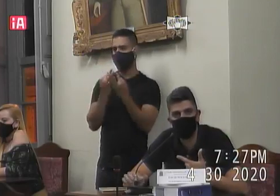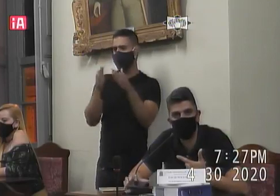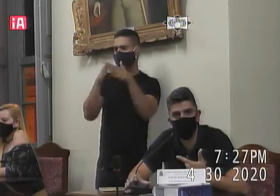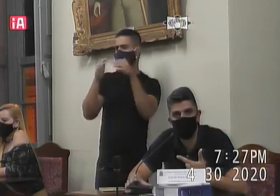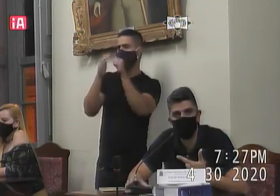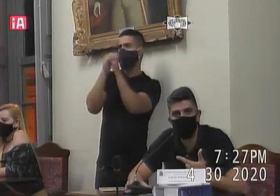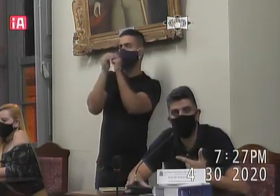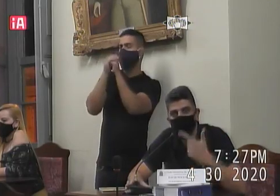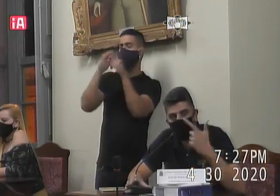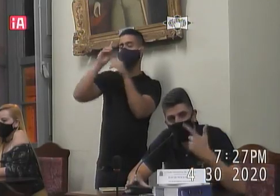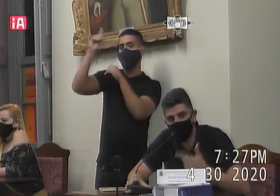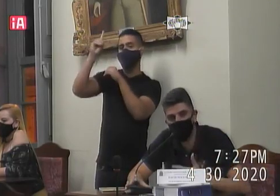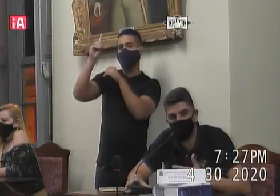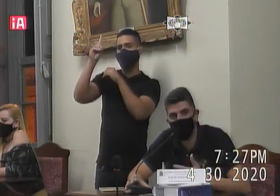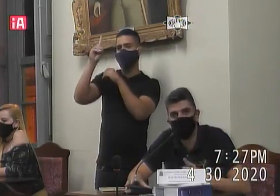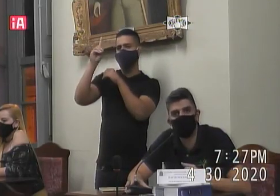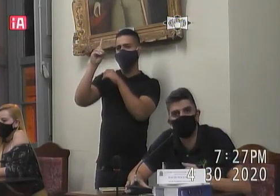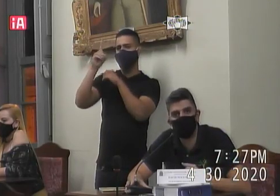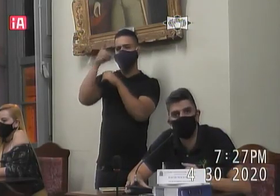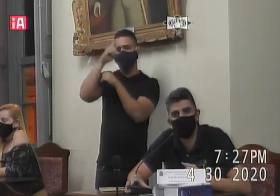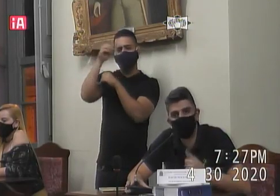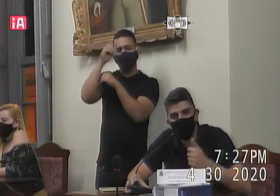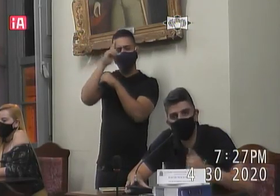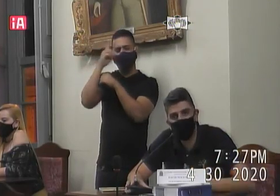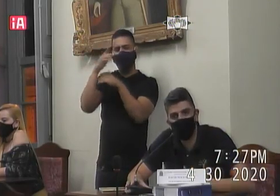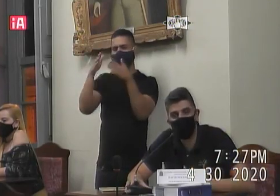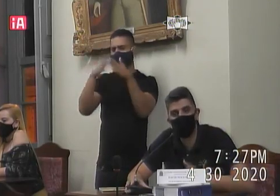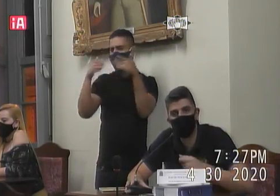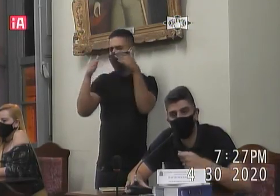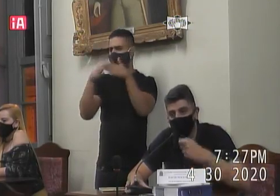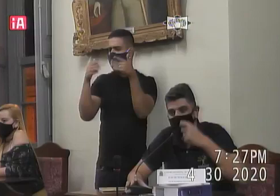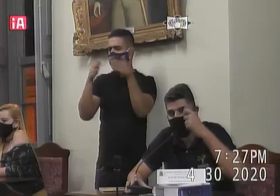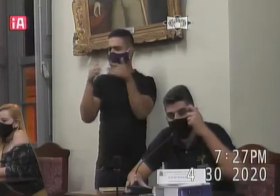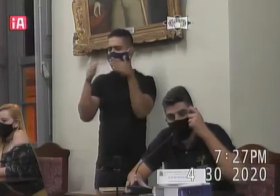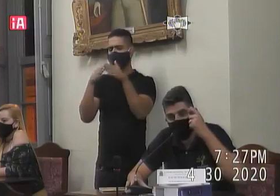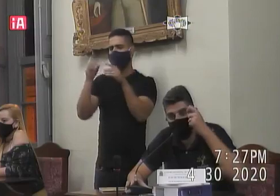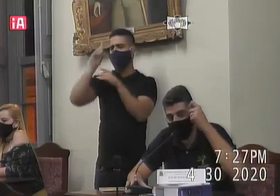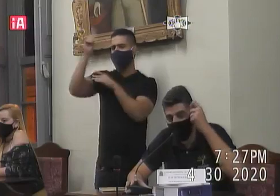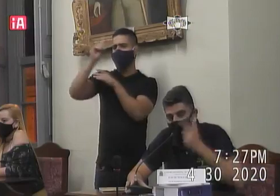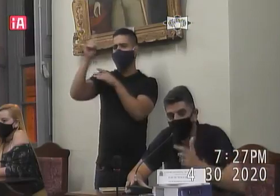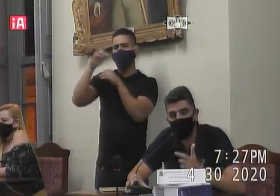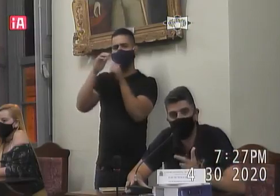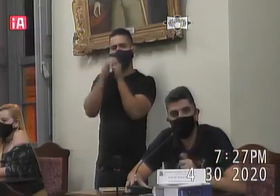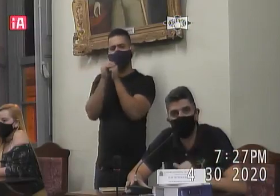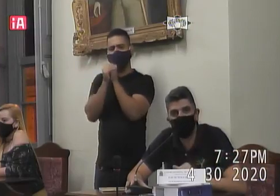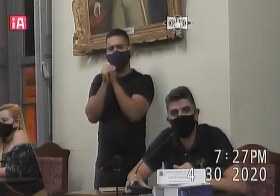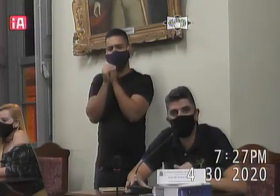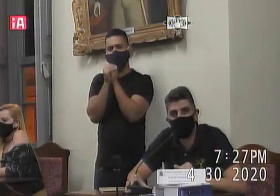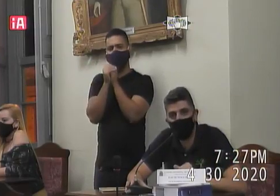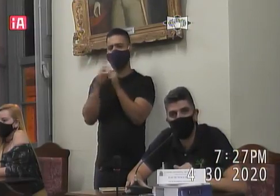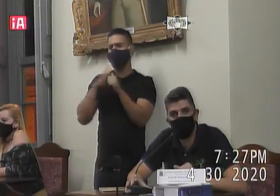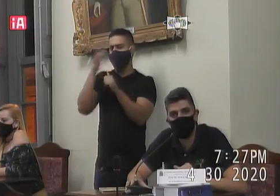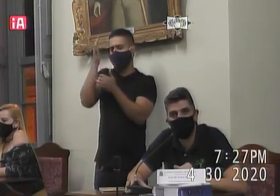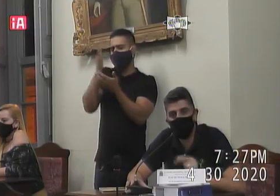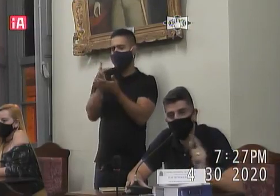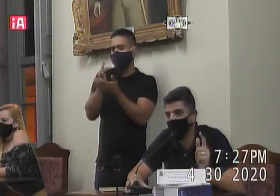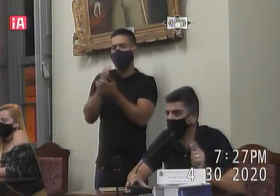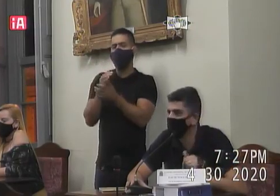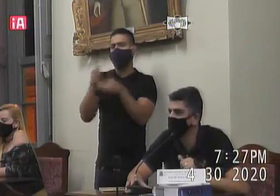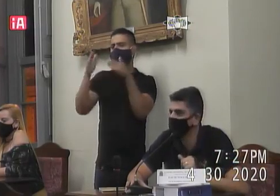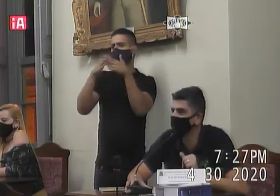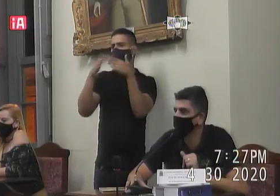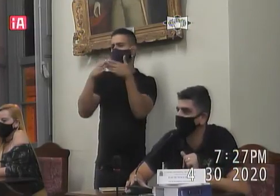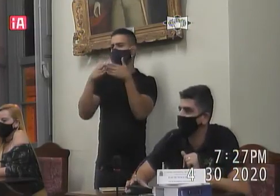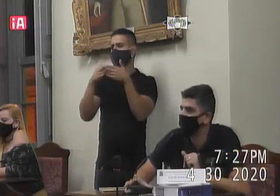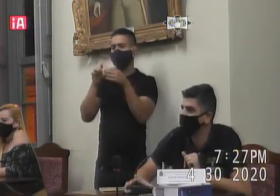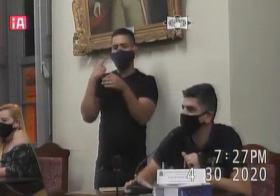rezando, 24 horas, rezando terço, rezando com toda a nossa fé, para que ela